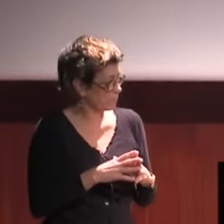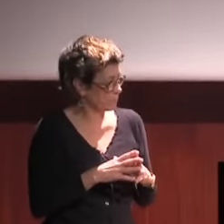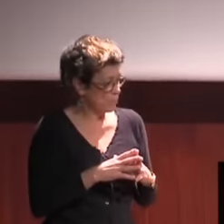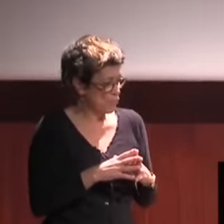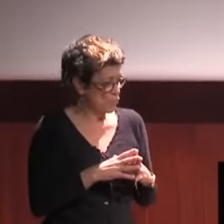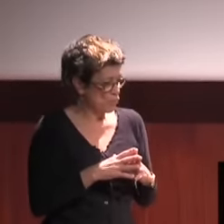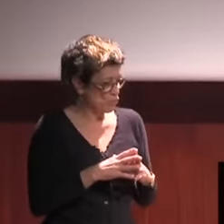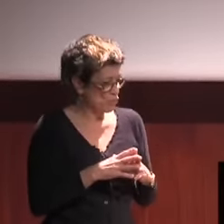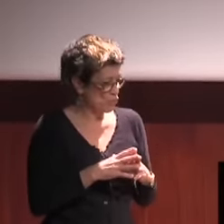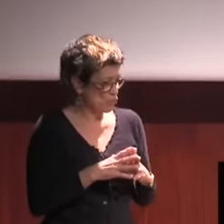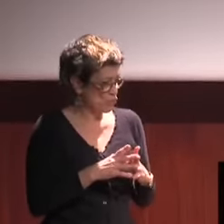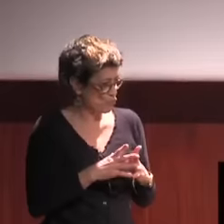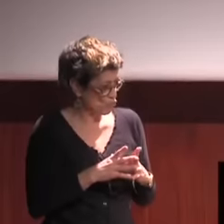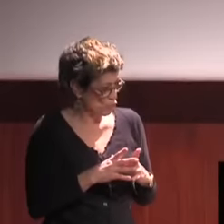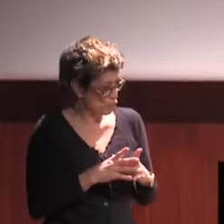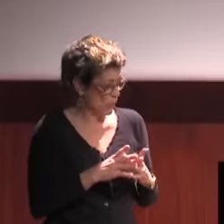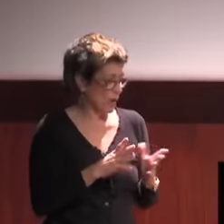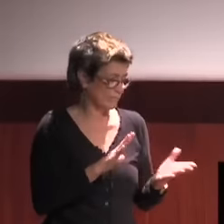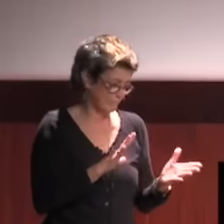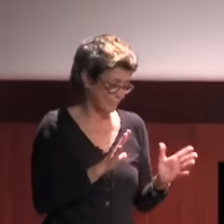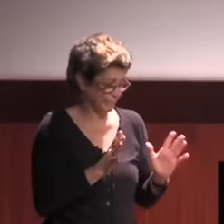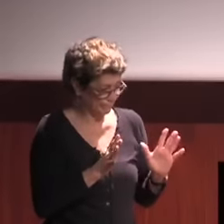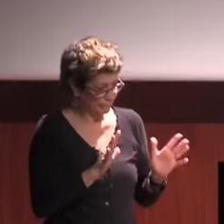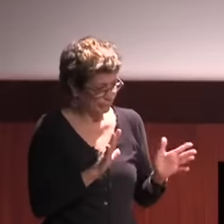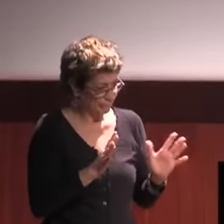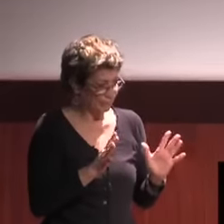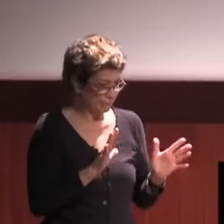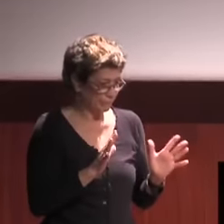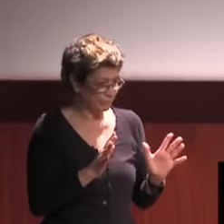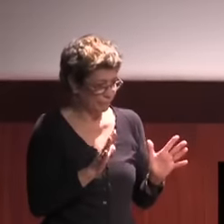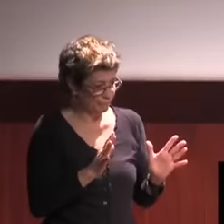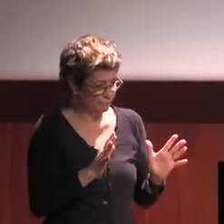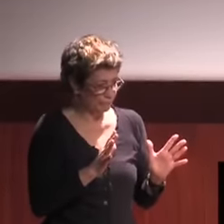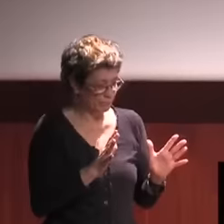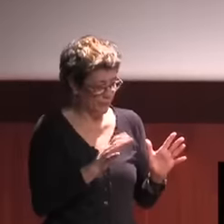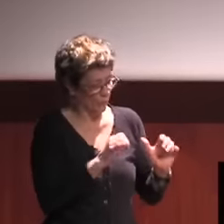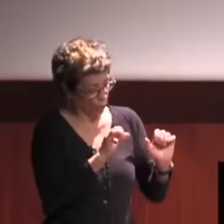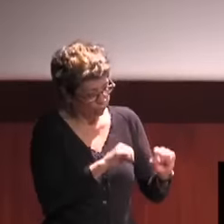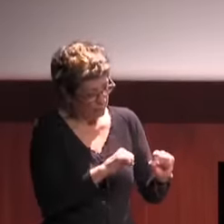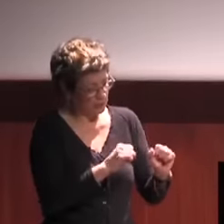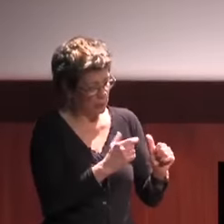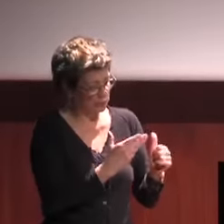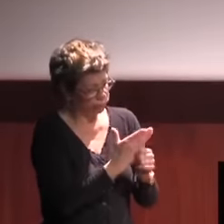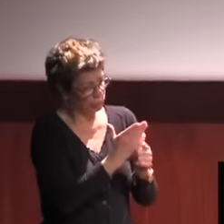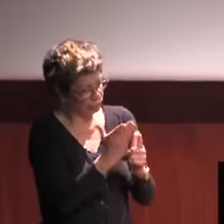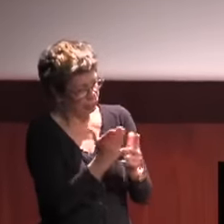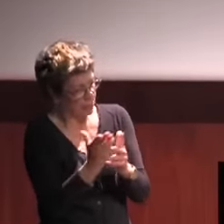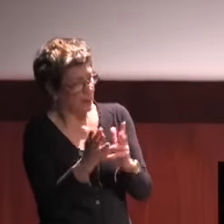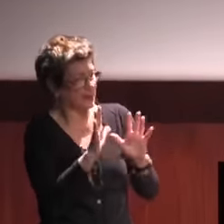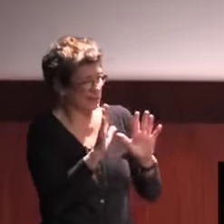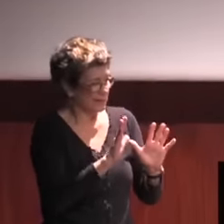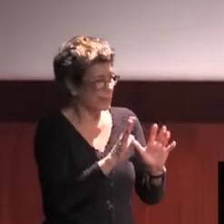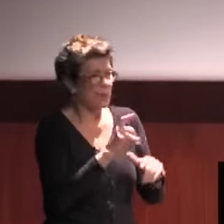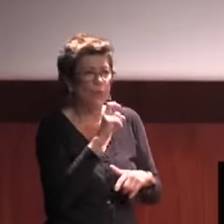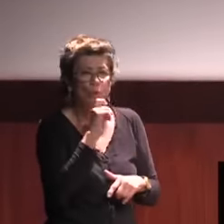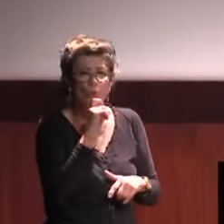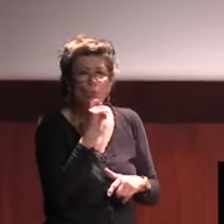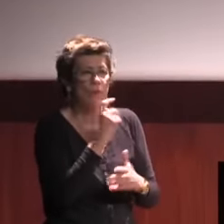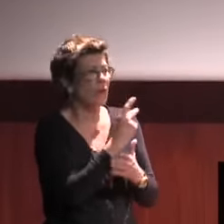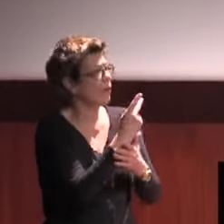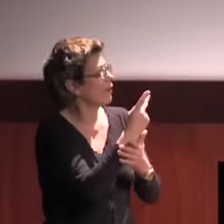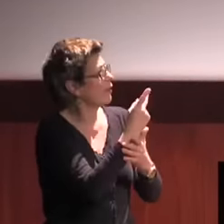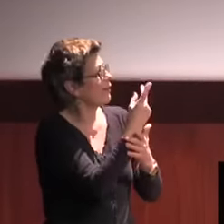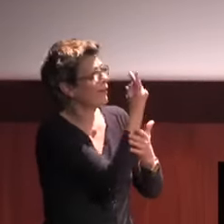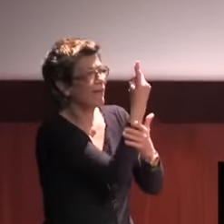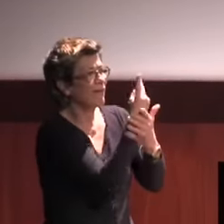qu'est-ce que c'est Alors, il y a toutes sortes de possibilités. On a vu tout à l'heure les dessins de Levent